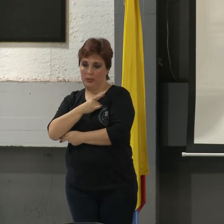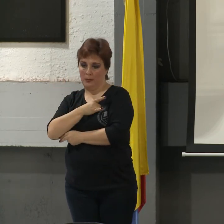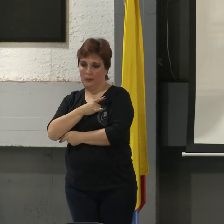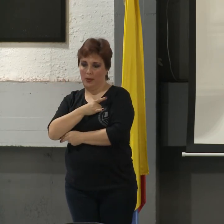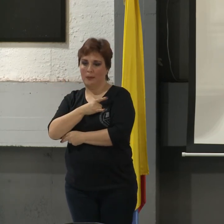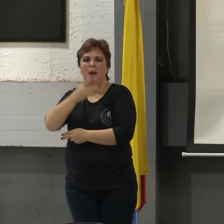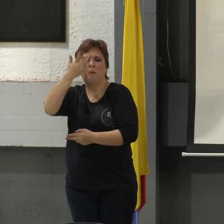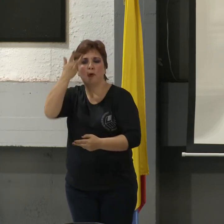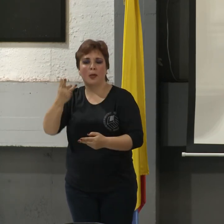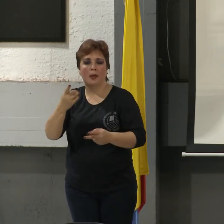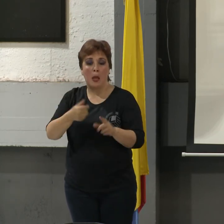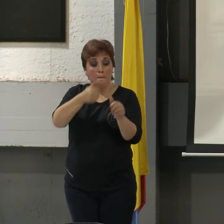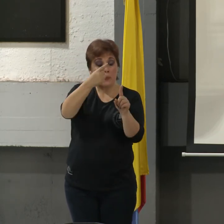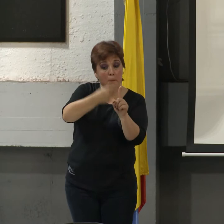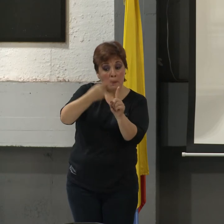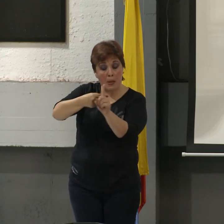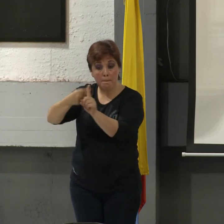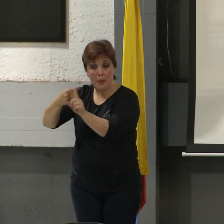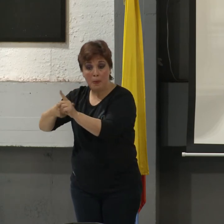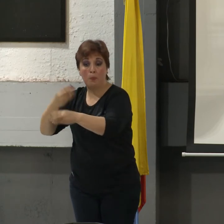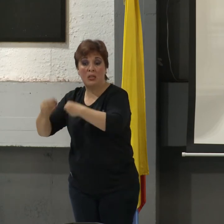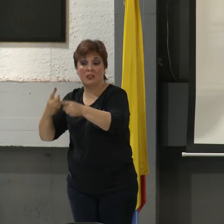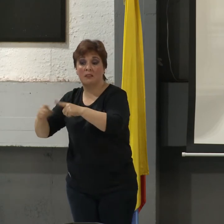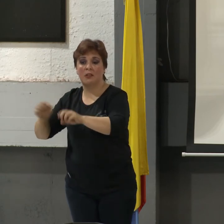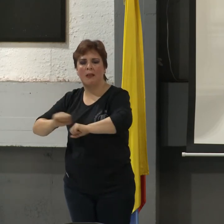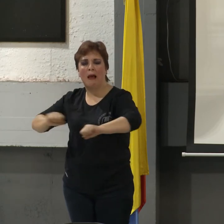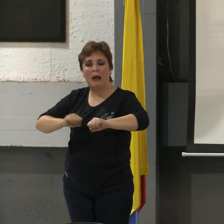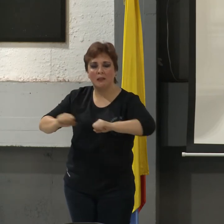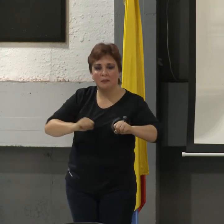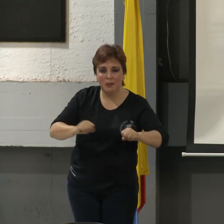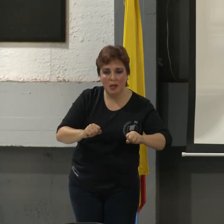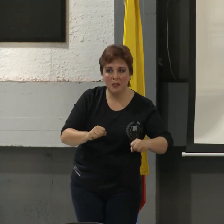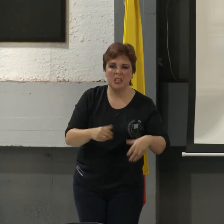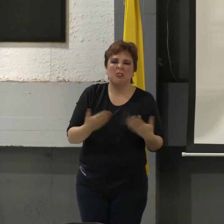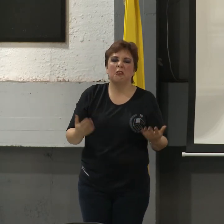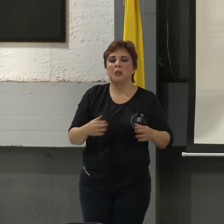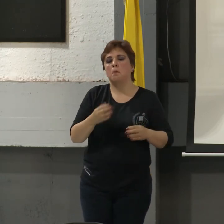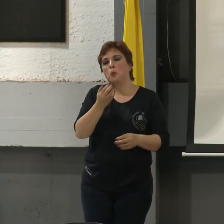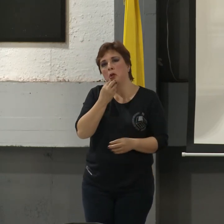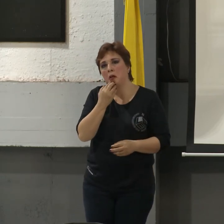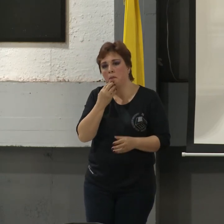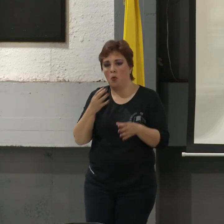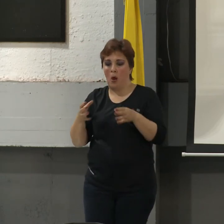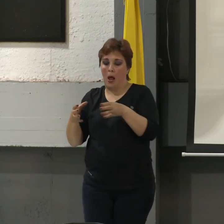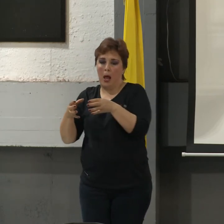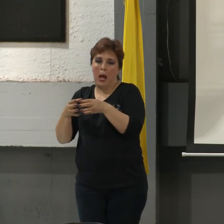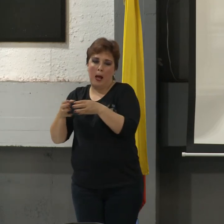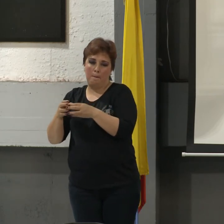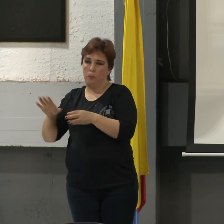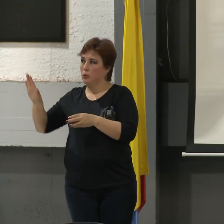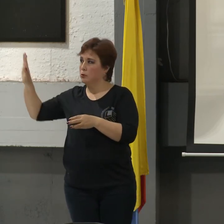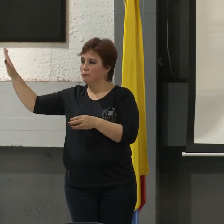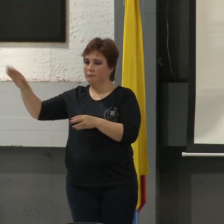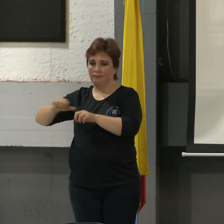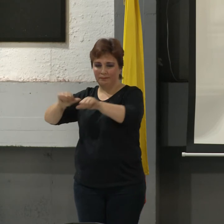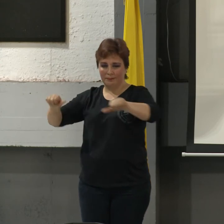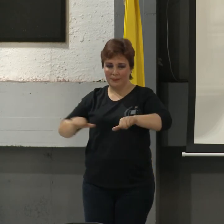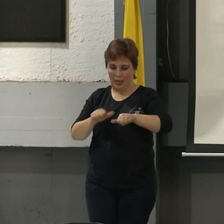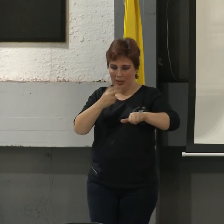desarrollan en la sala de comunicación aumentativa y alternativa el centro tecnológico los programas aula